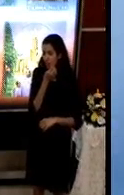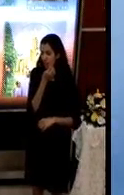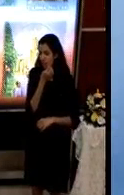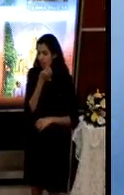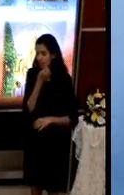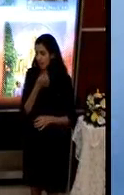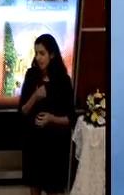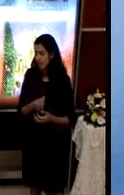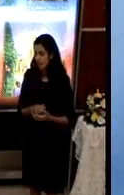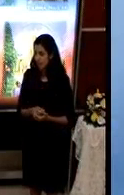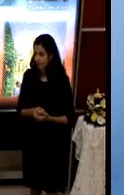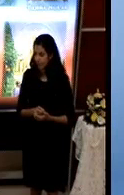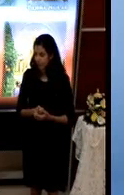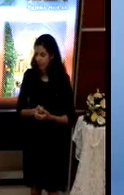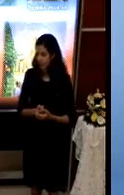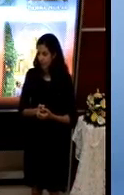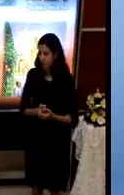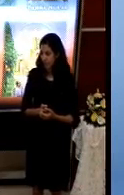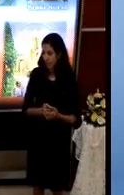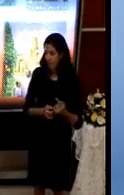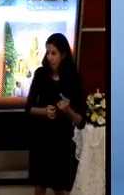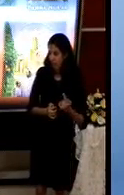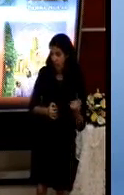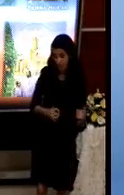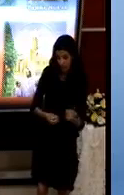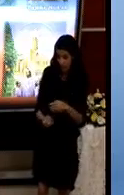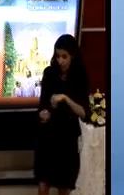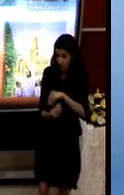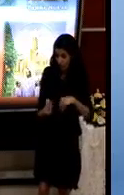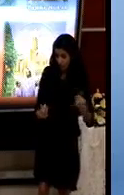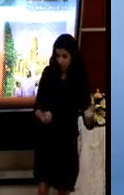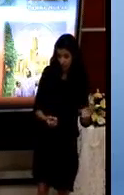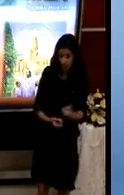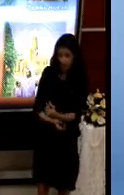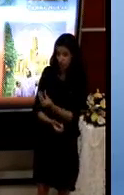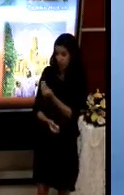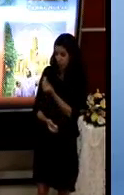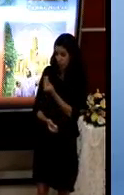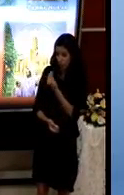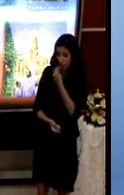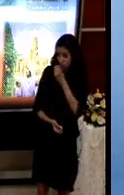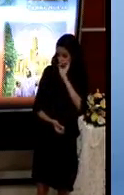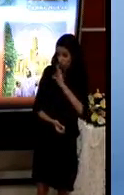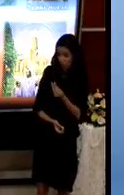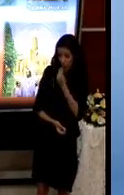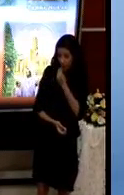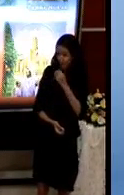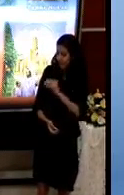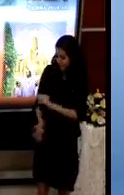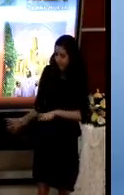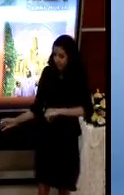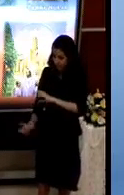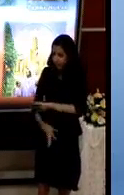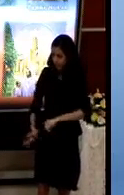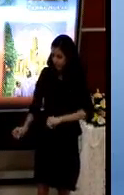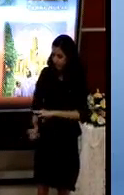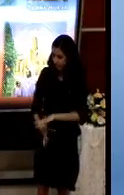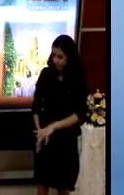Cada uno recogió conforme a lo que había de comer. Y les dijo